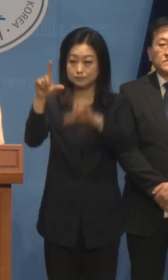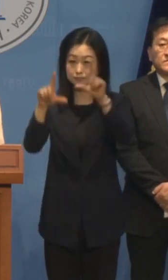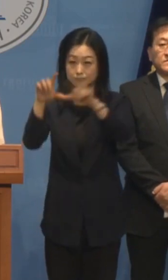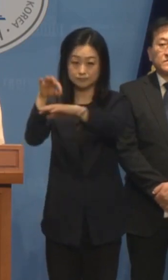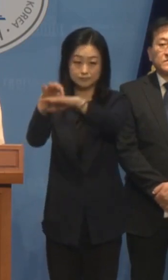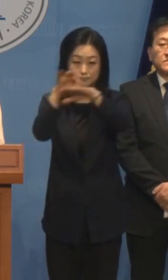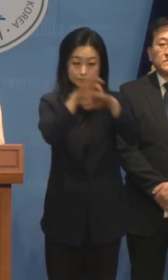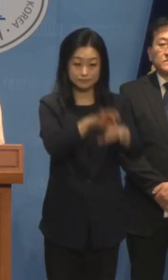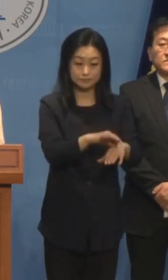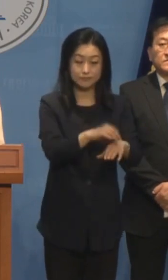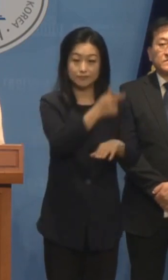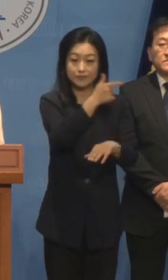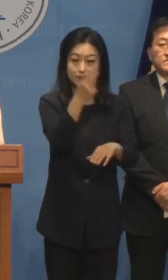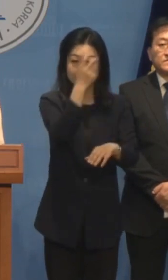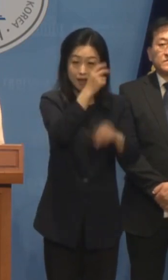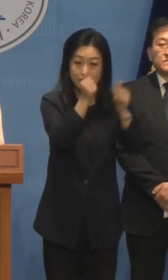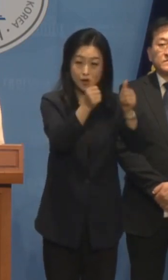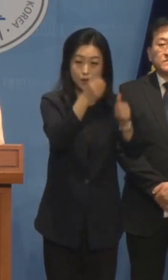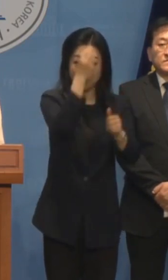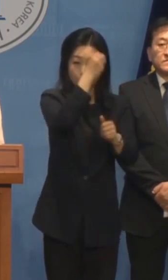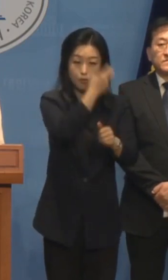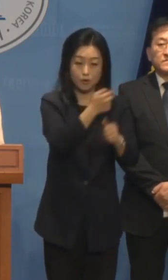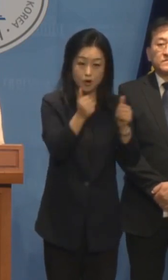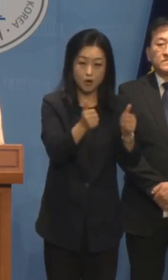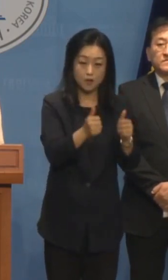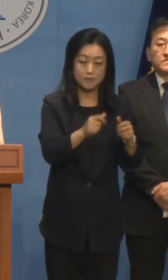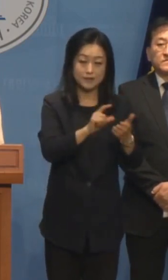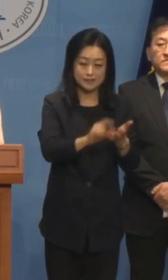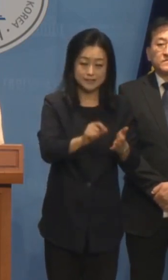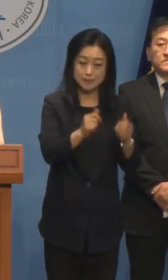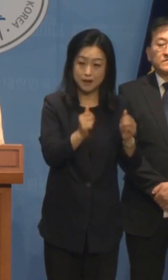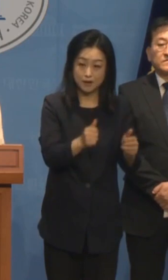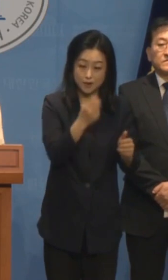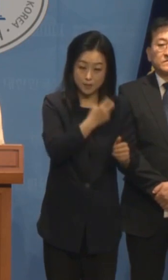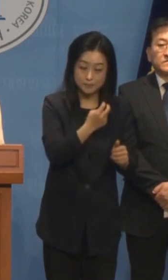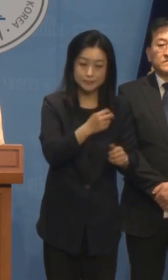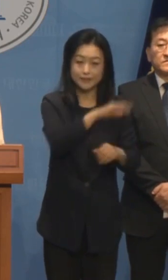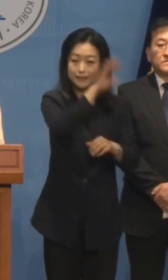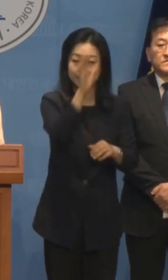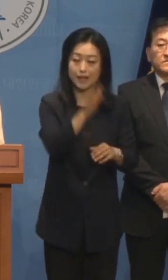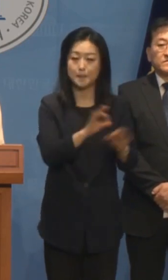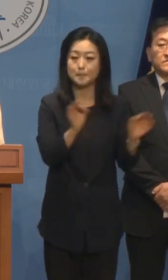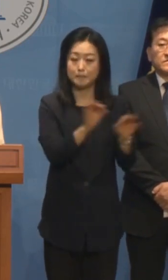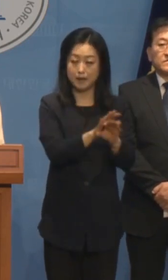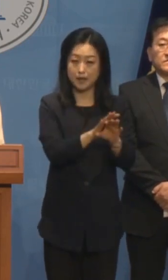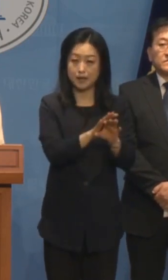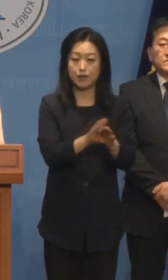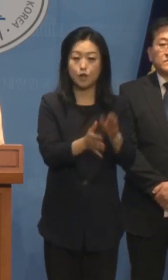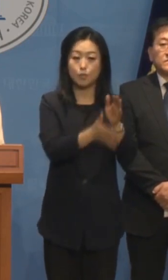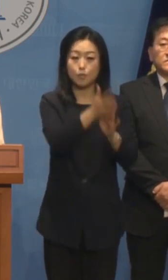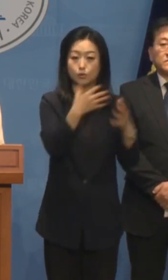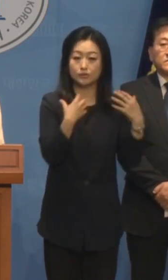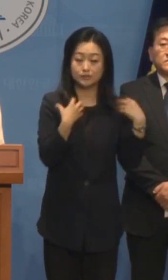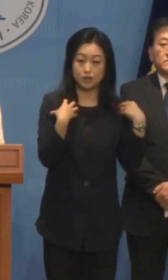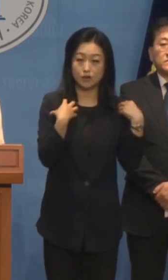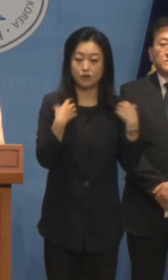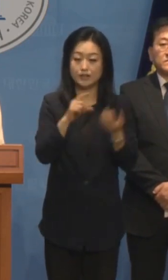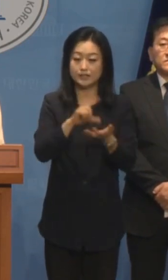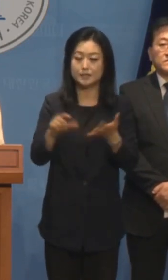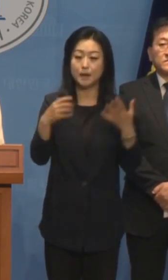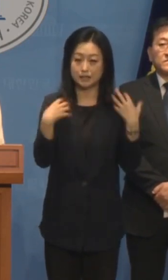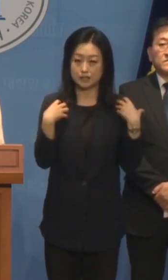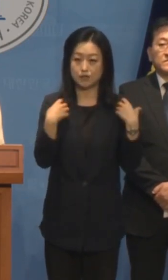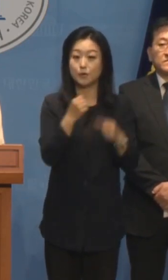있던 대검, 고검, 지검, 지청의 구조를 본청, 지방청, 지청으로